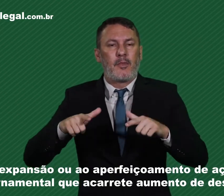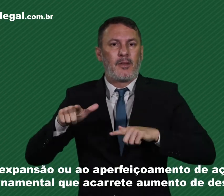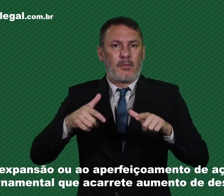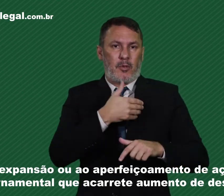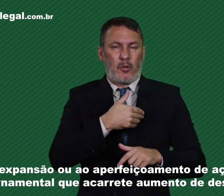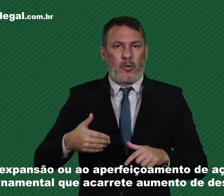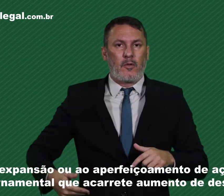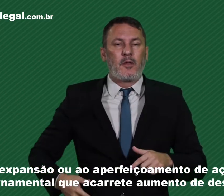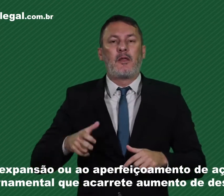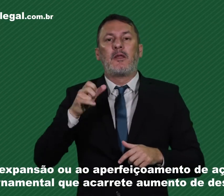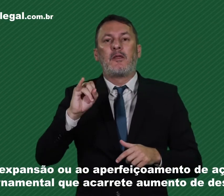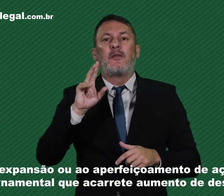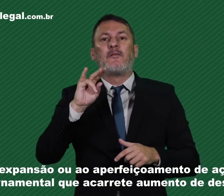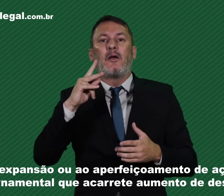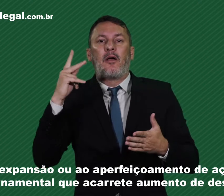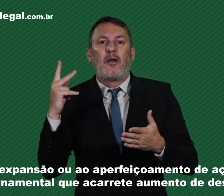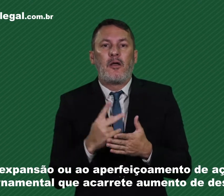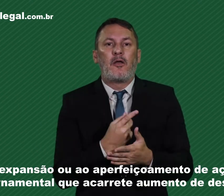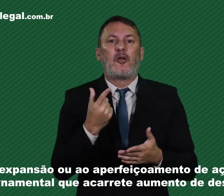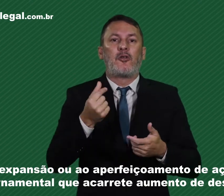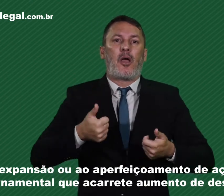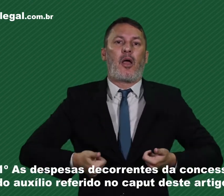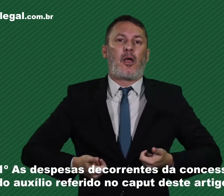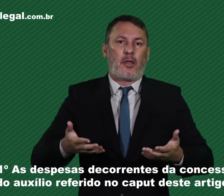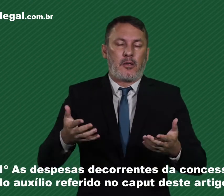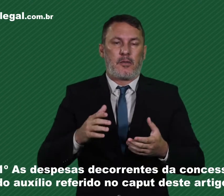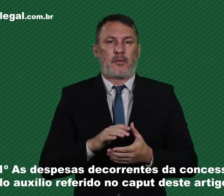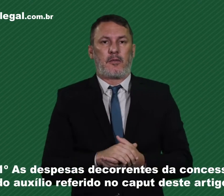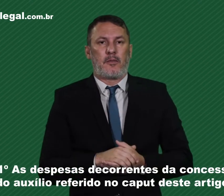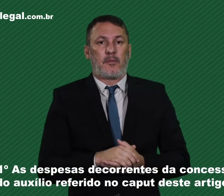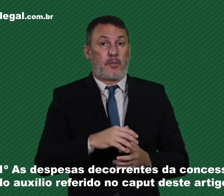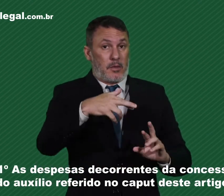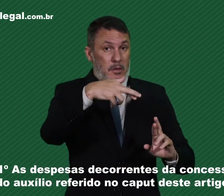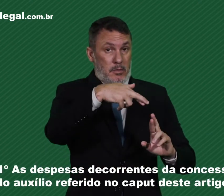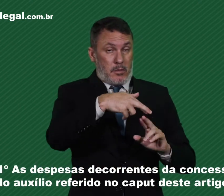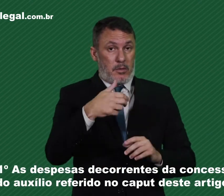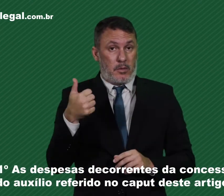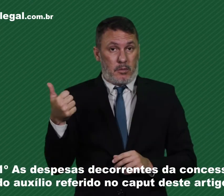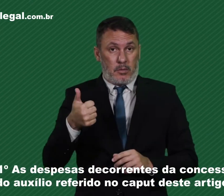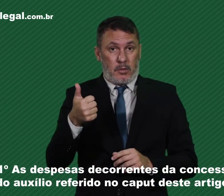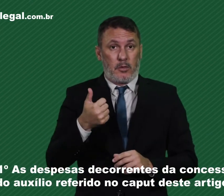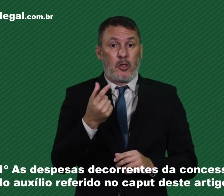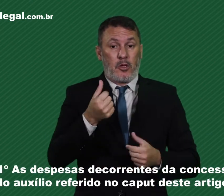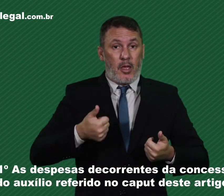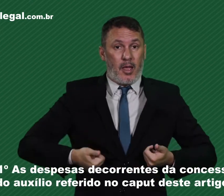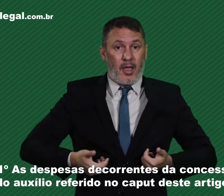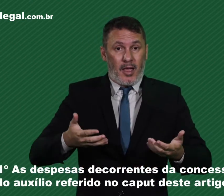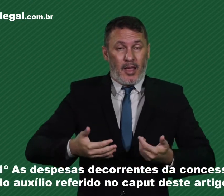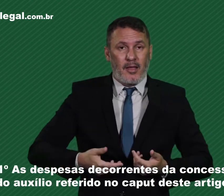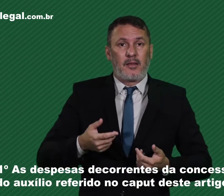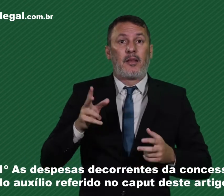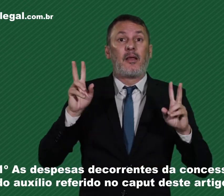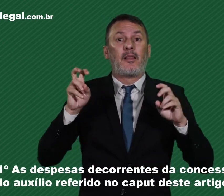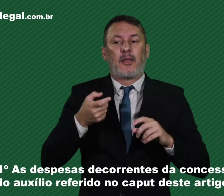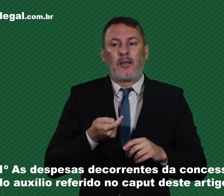que acarrete aumento de despesa parágrafo primeiro as despesas decorrentes da concessão do